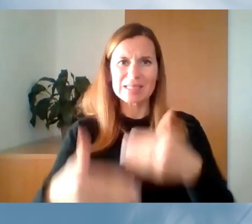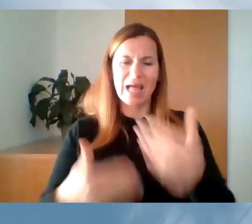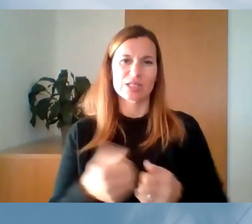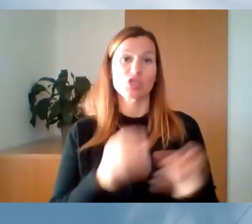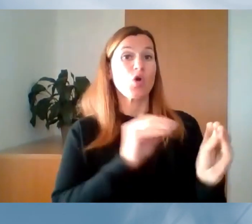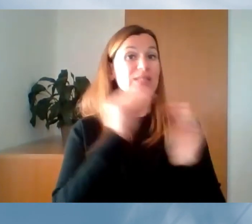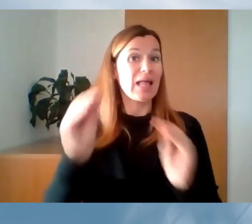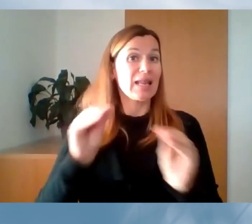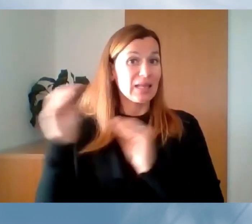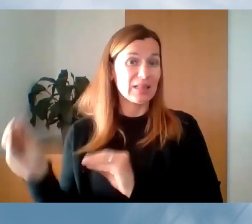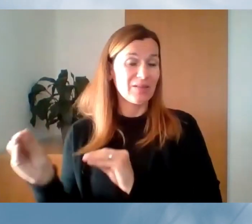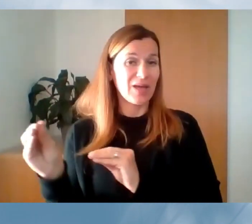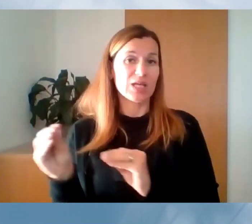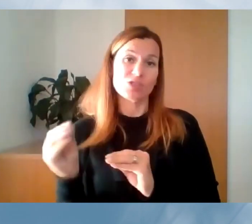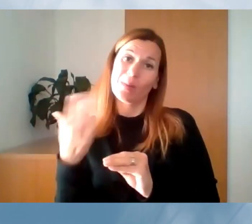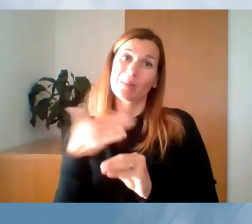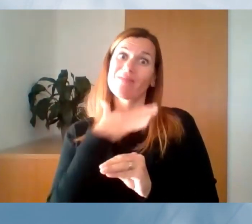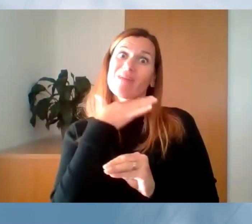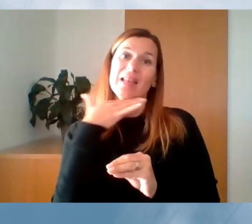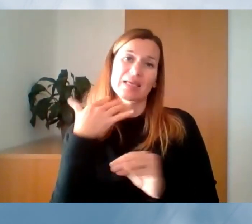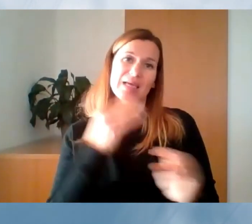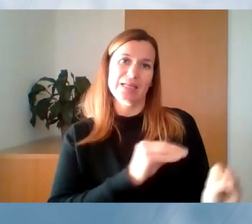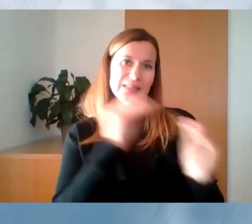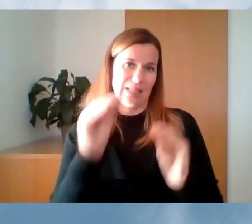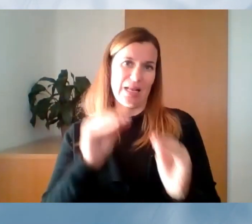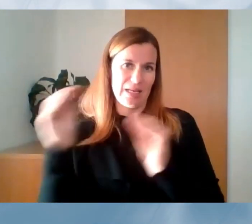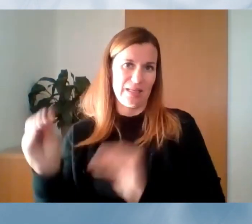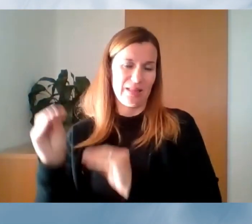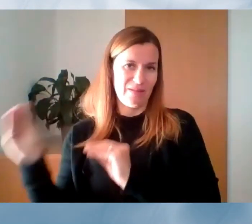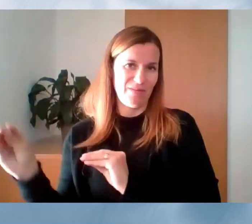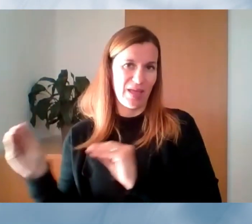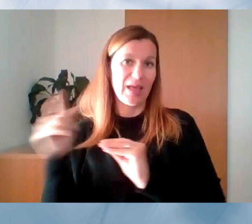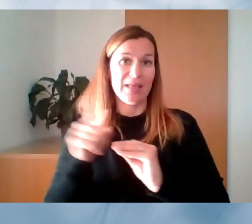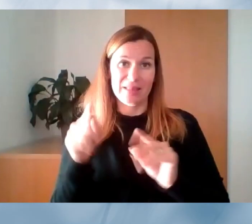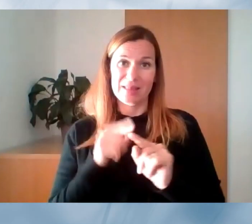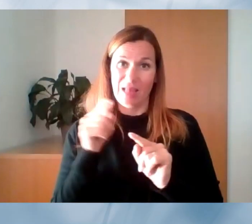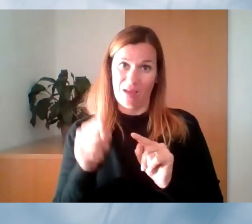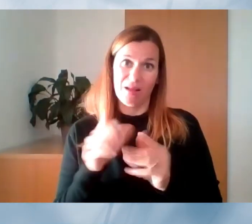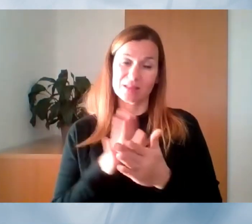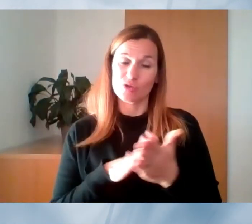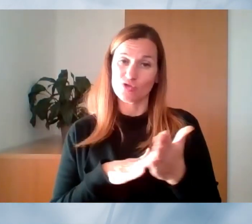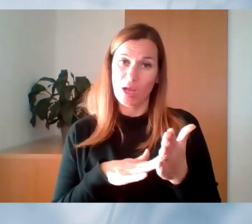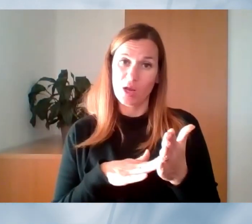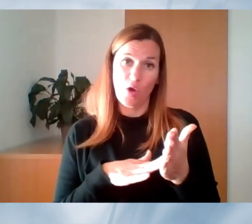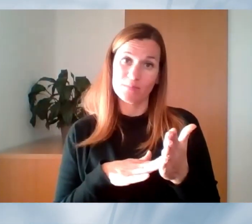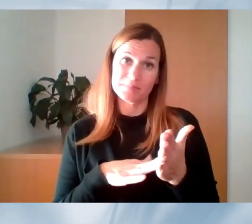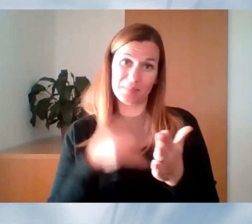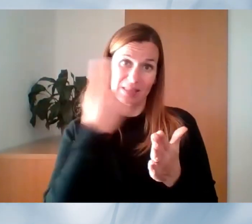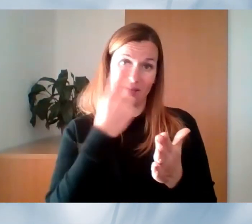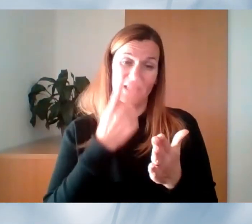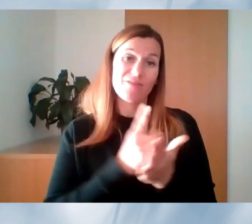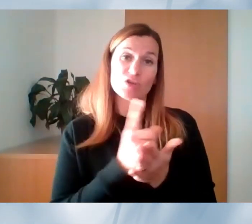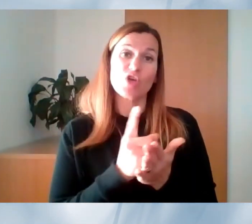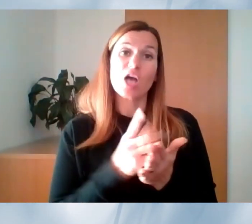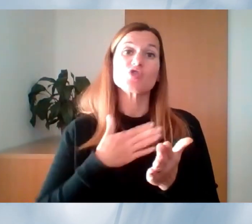pa s selitvami, so bile pa velike selitve, so se začele, seveda,